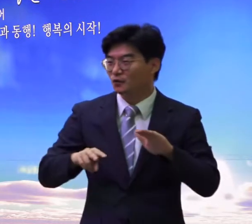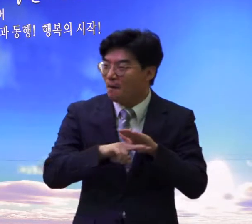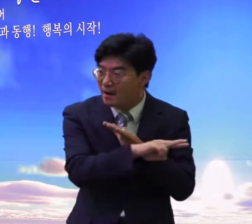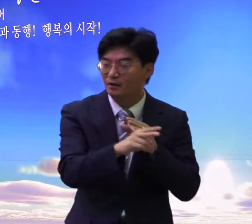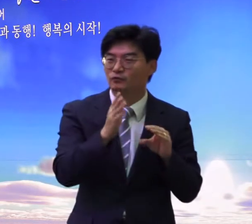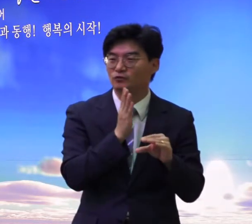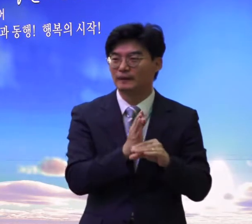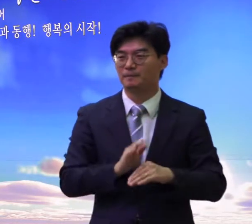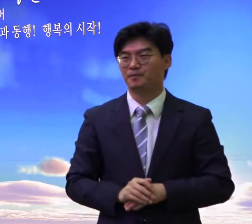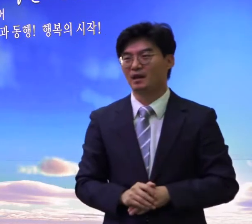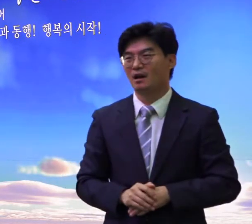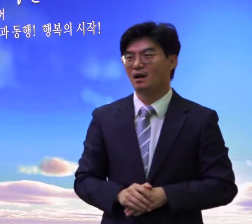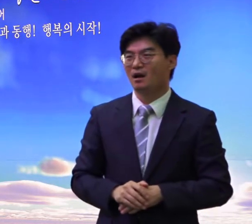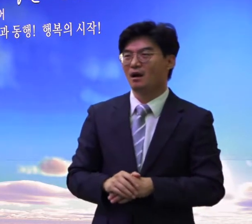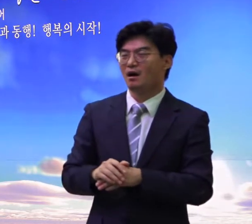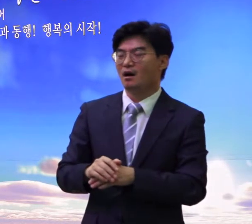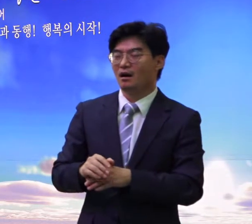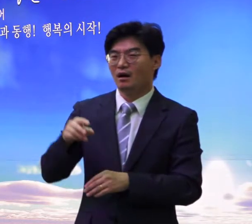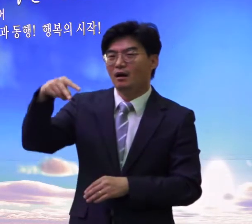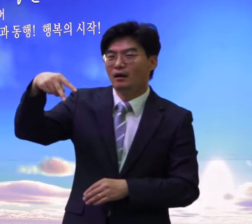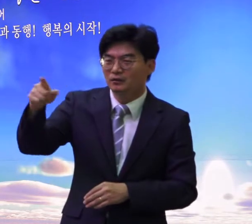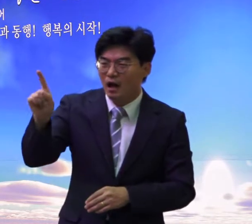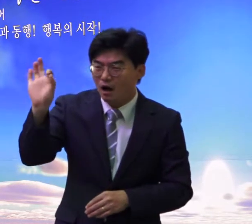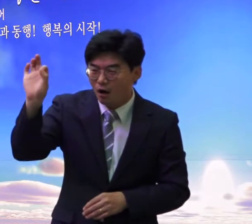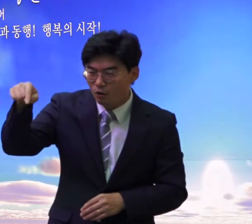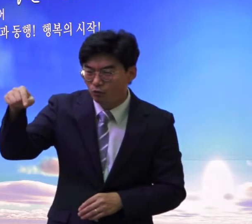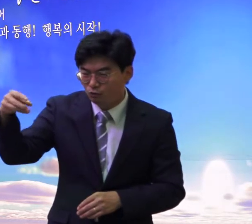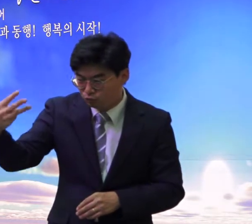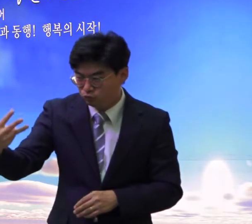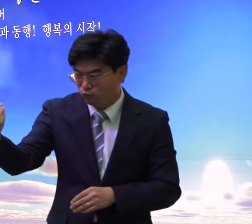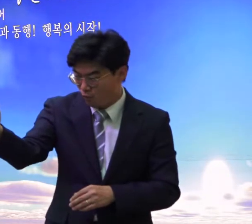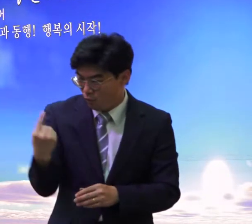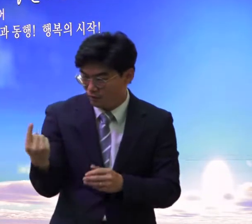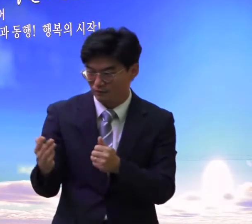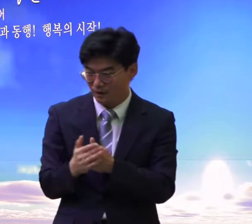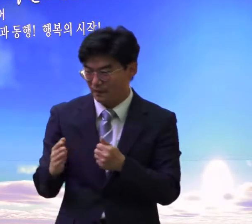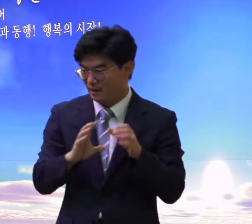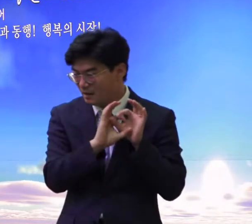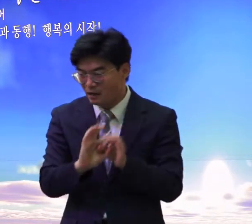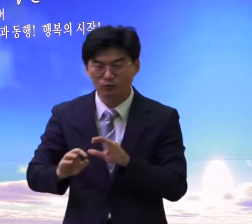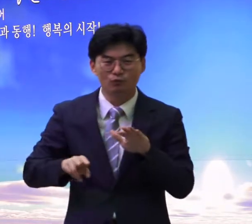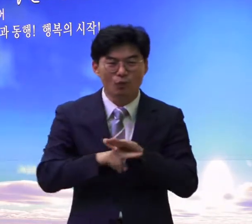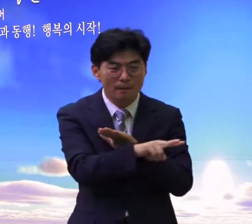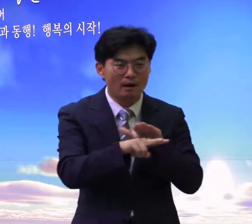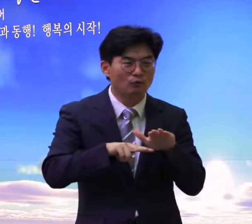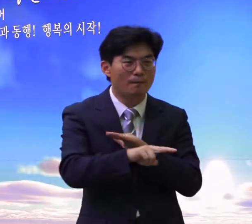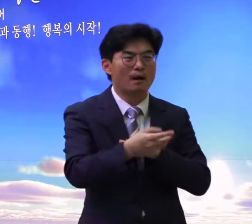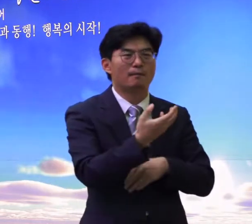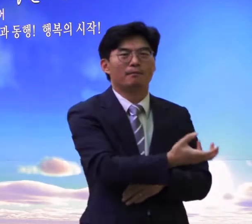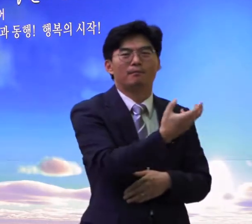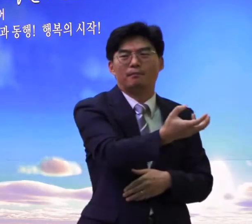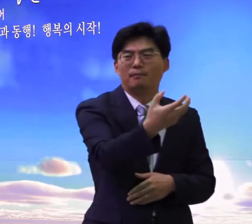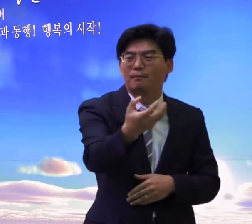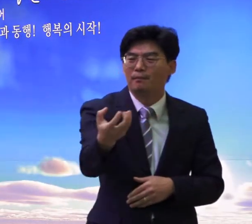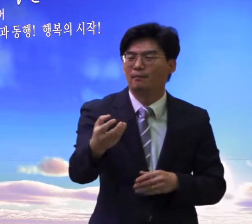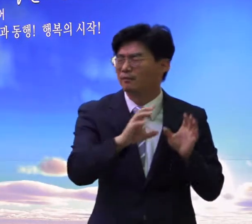다윗은 사울 왕을 피해서 그 군대를 피해서 정말 안 가본 데가 없을 정도였습니다.